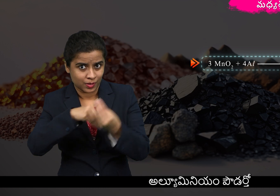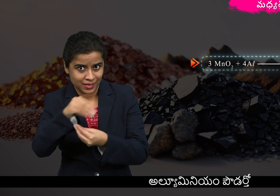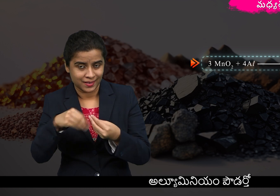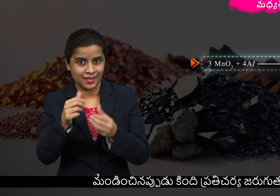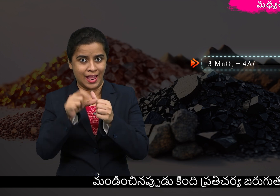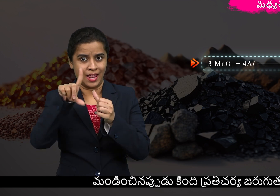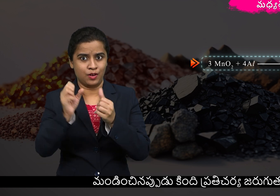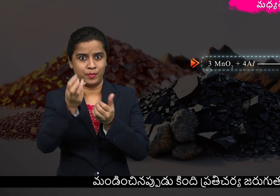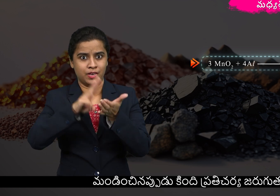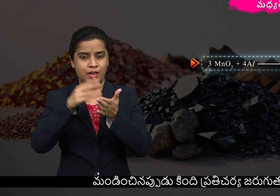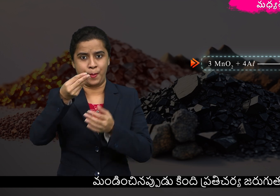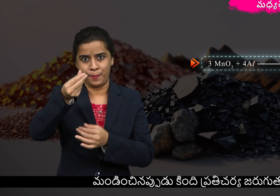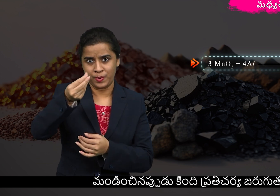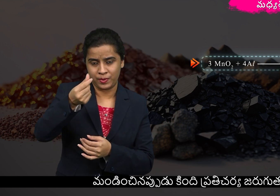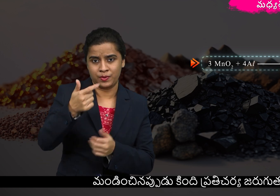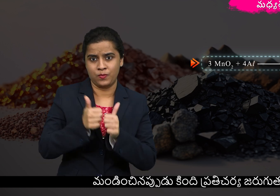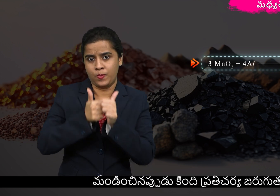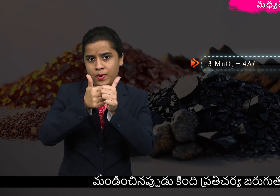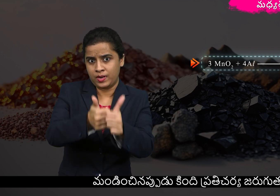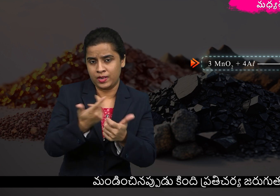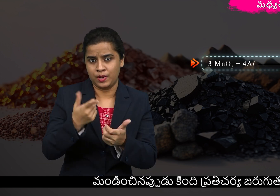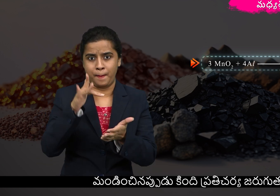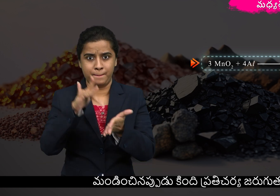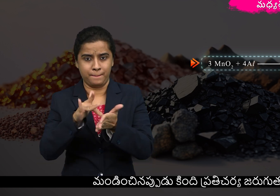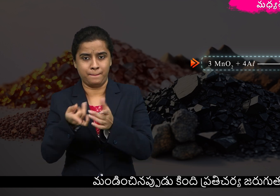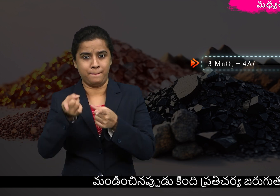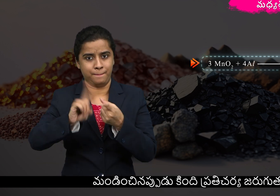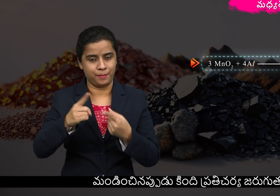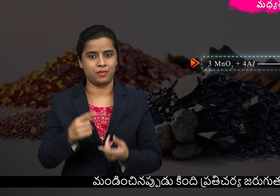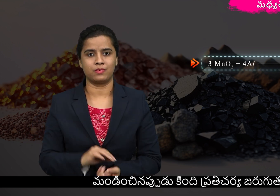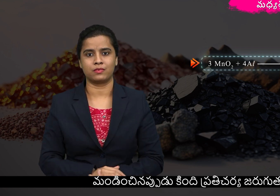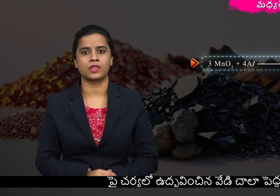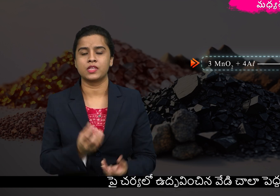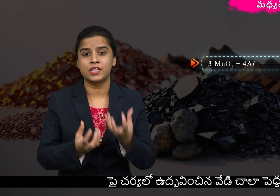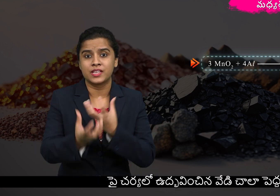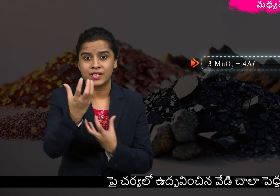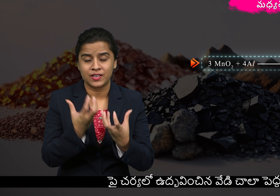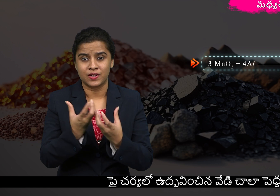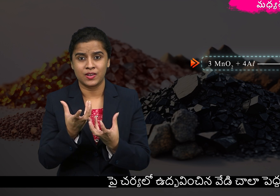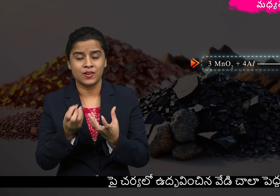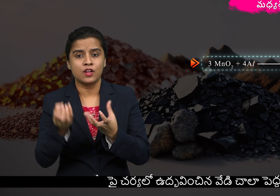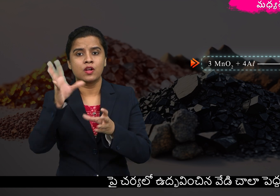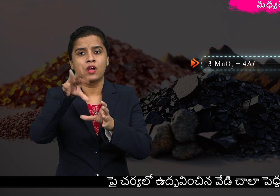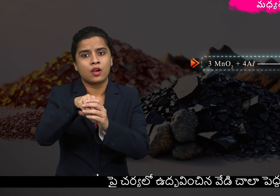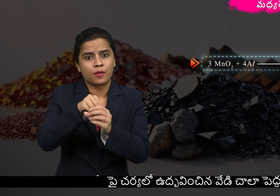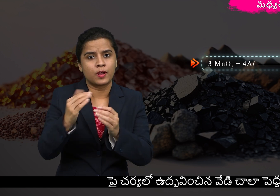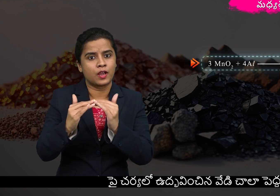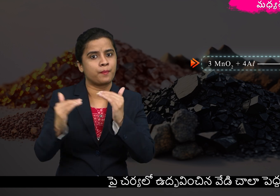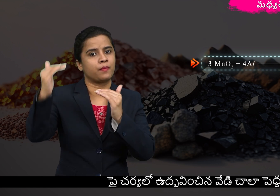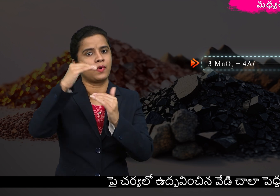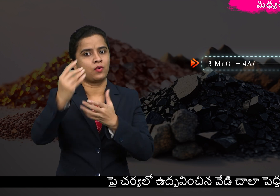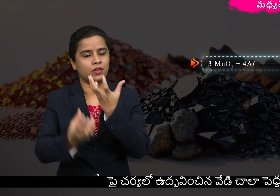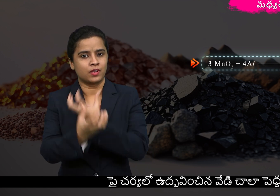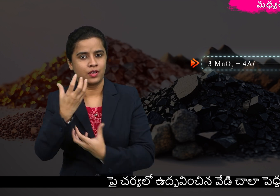అల్యూమినియం పౌడర్తో మండించినప్పుడు క్రింది ప్రతిచర్య జరుగుతుంది. పై చర్యలో ఉద్భవించిన వేడి